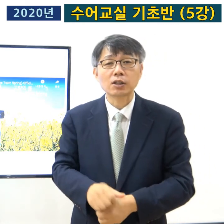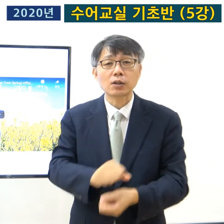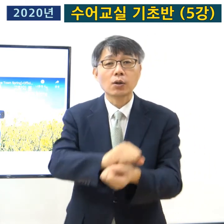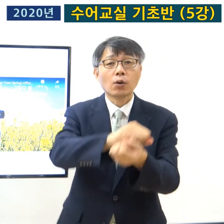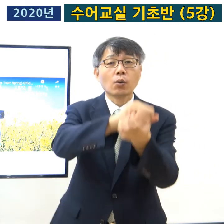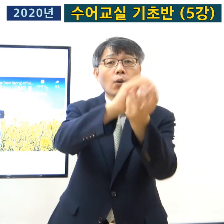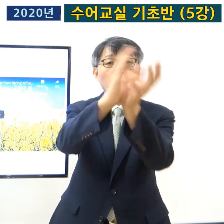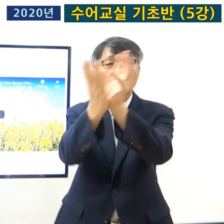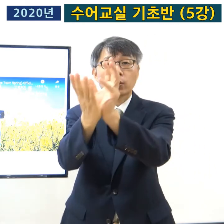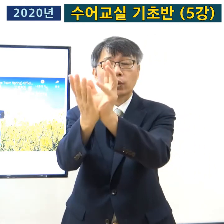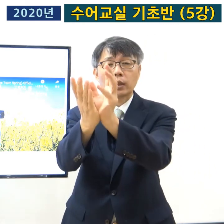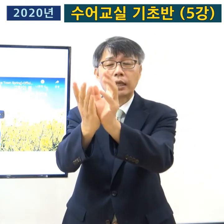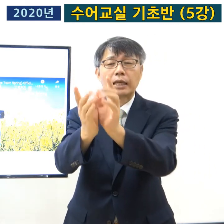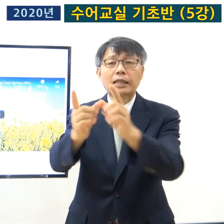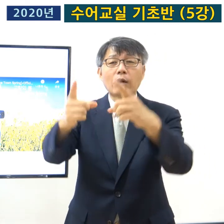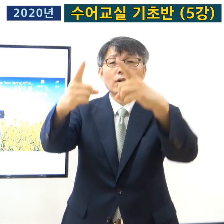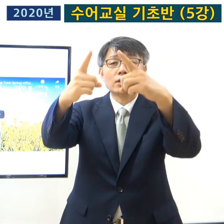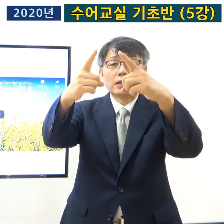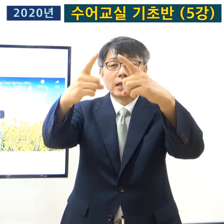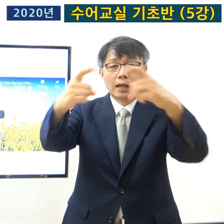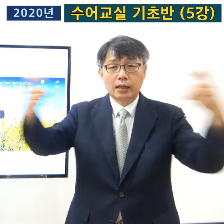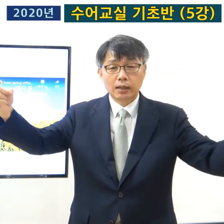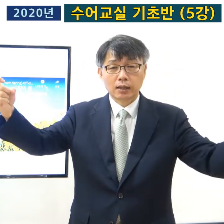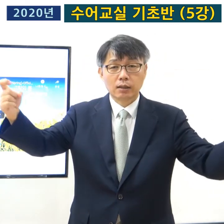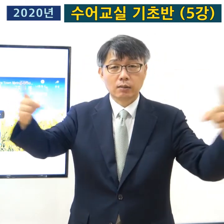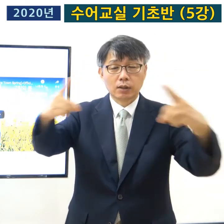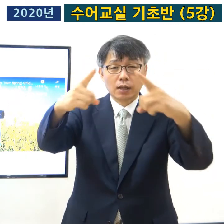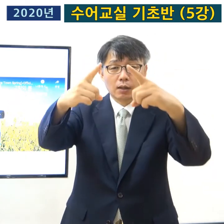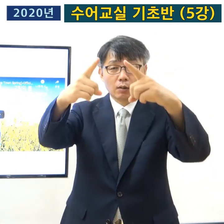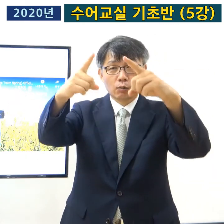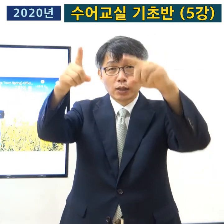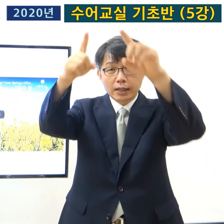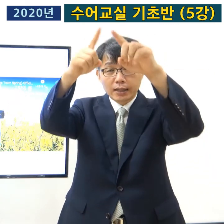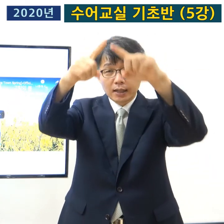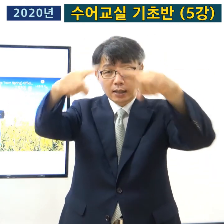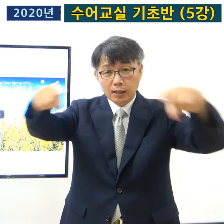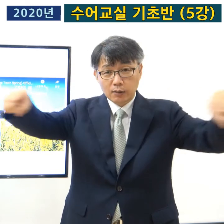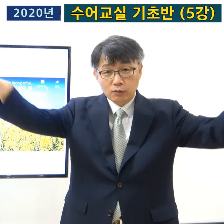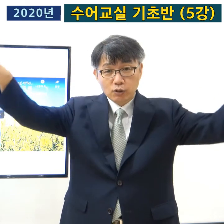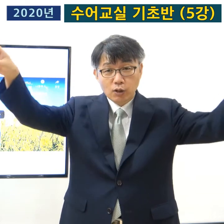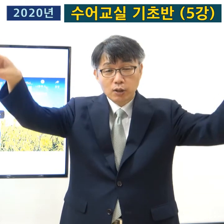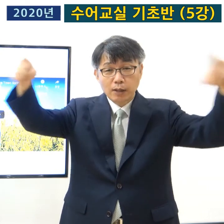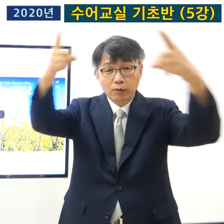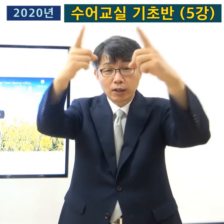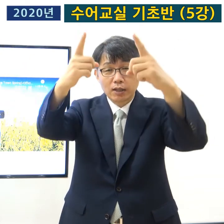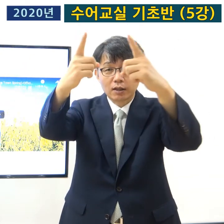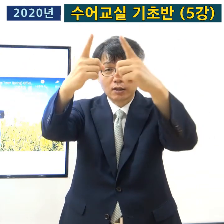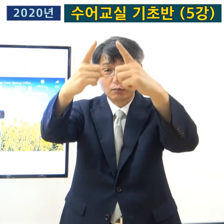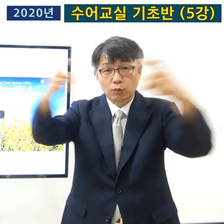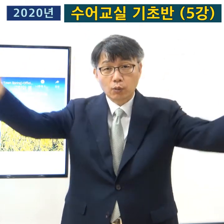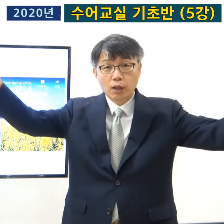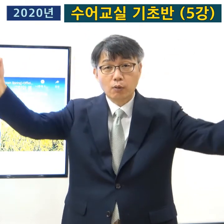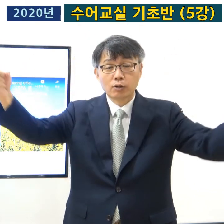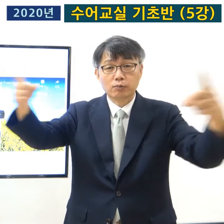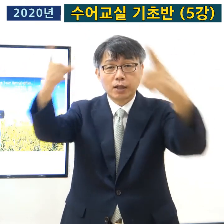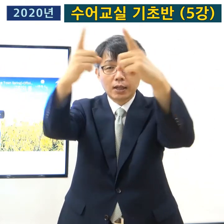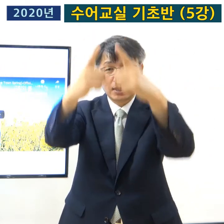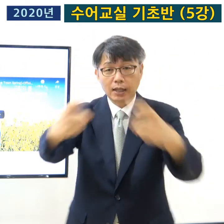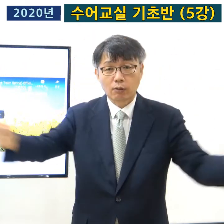꽃대궐 대궐은 이렇게 우리 예전에 이렇게 천마가 이렇게 되는 것처럼 이렇게 모아줍니다.